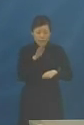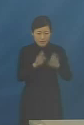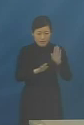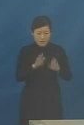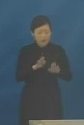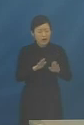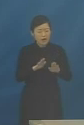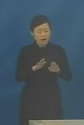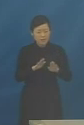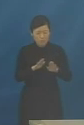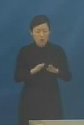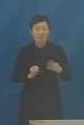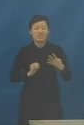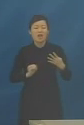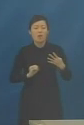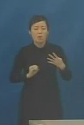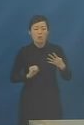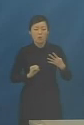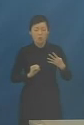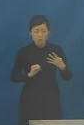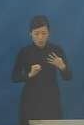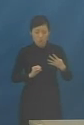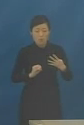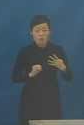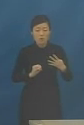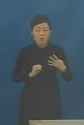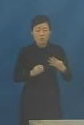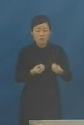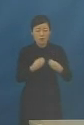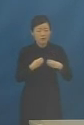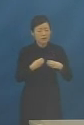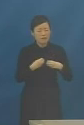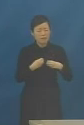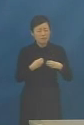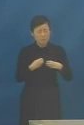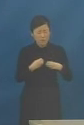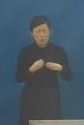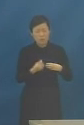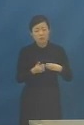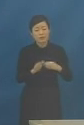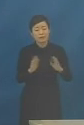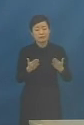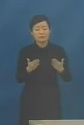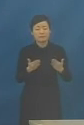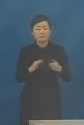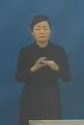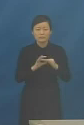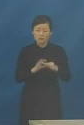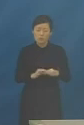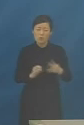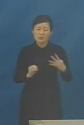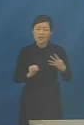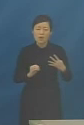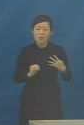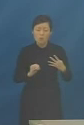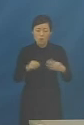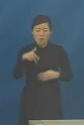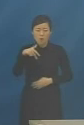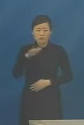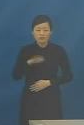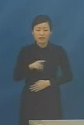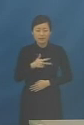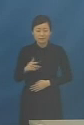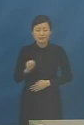10です今発生がございませんのでステージゼロというペイズであろうかと思います